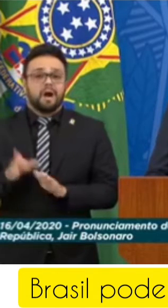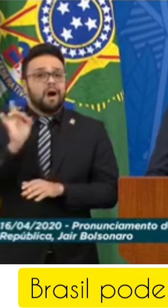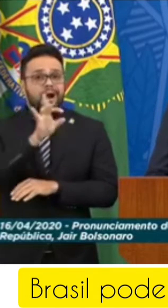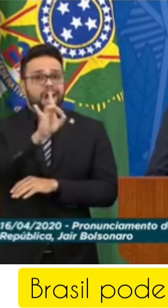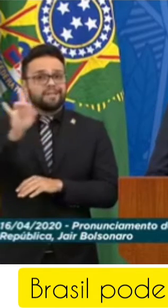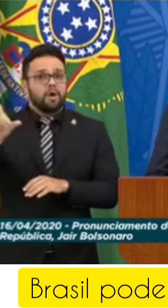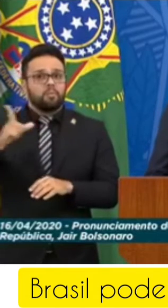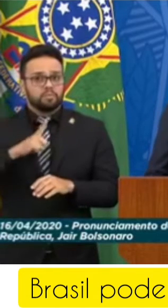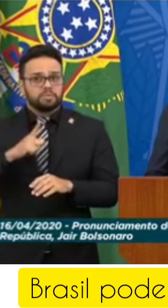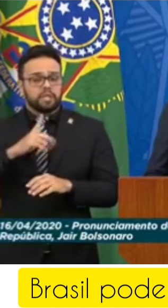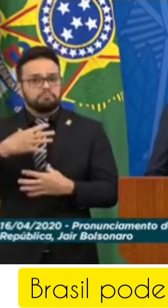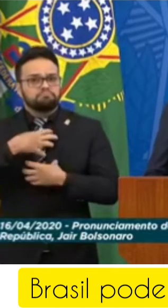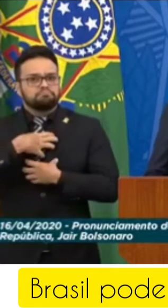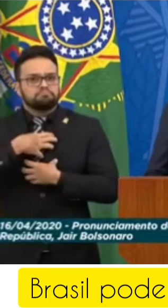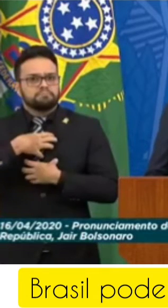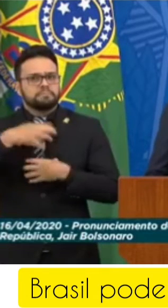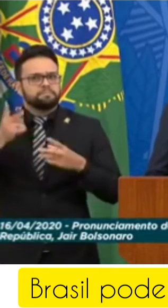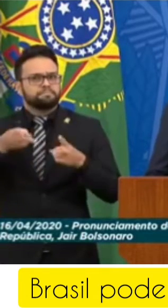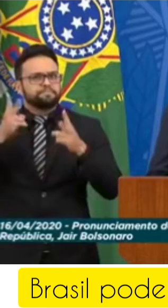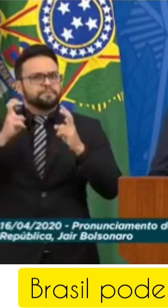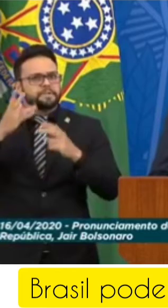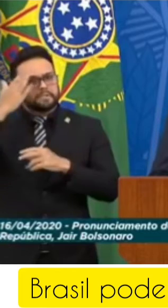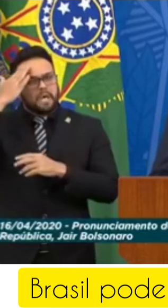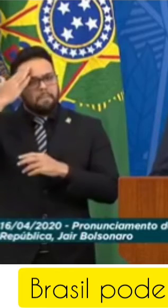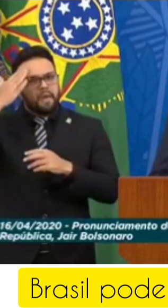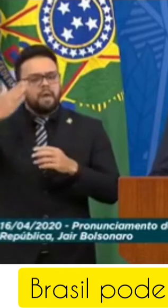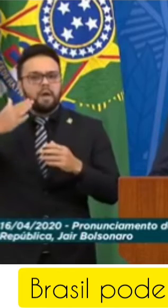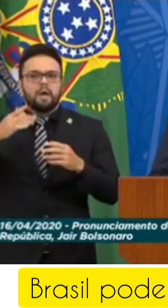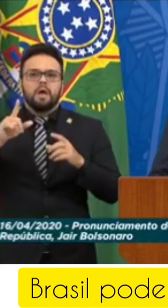respeito daquilo que se fala. A interpretação